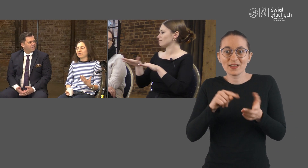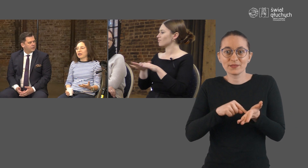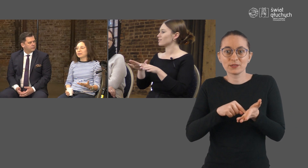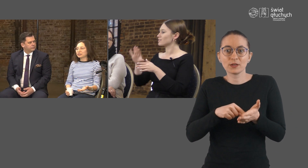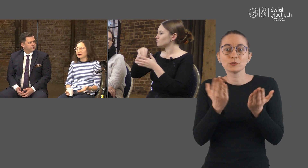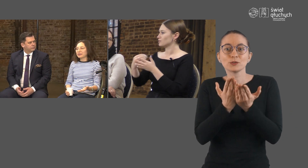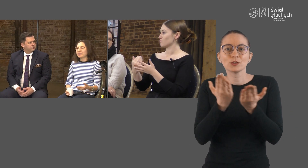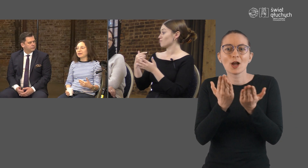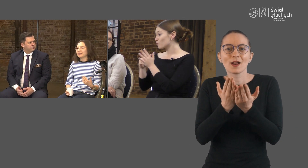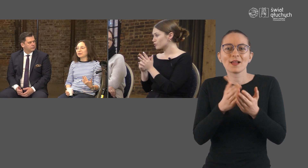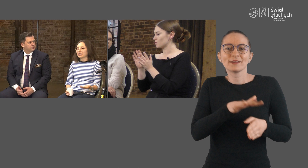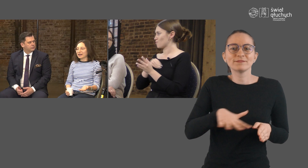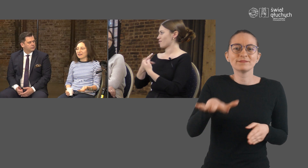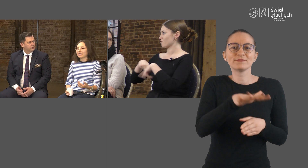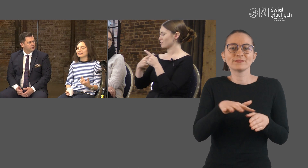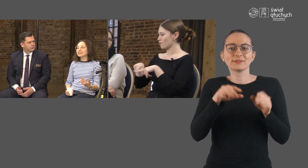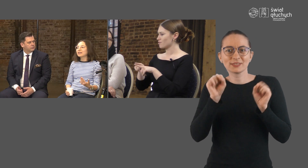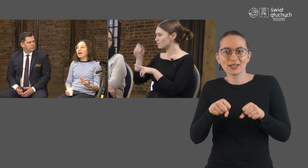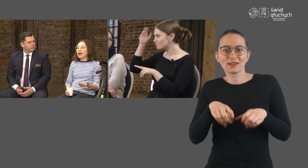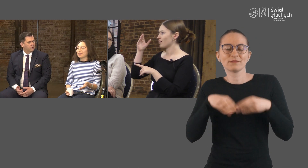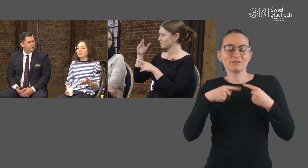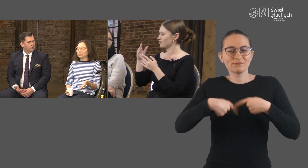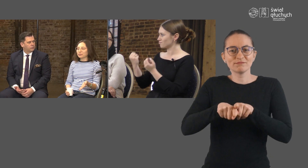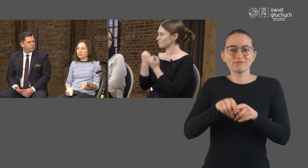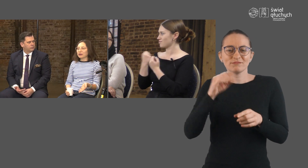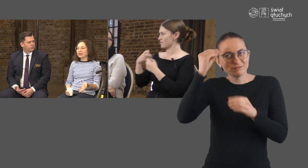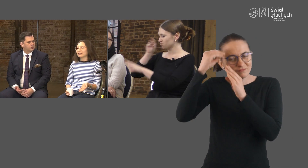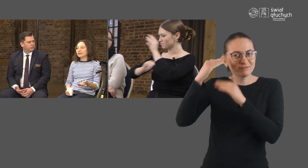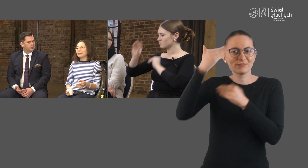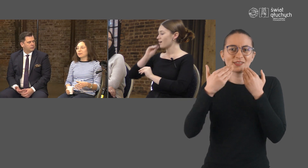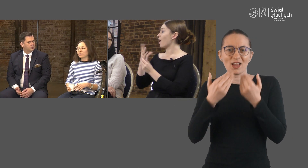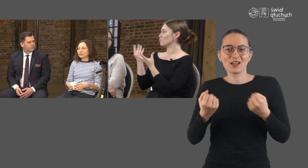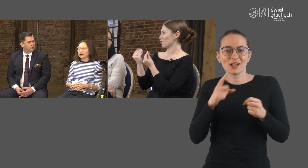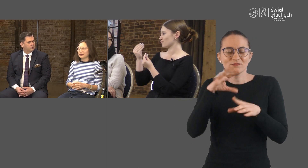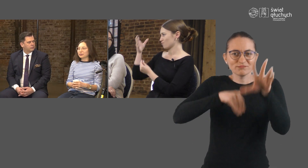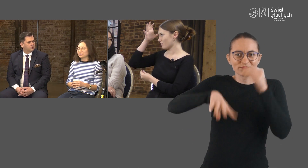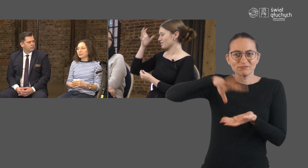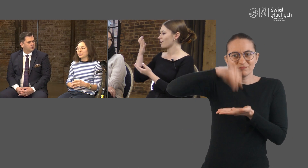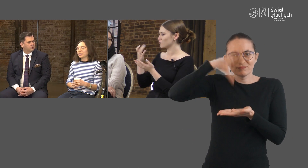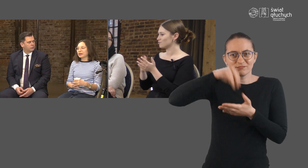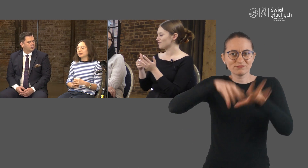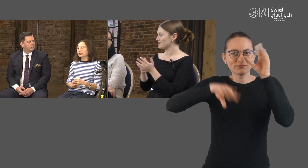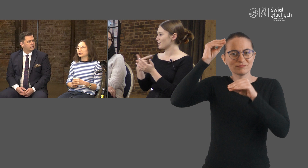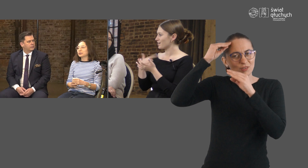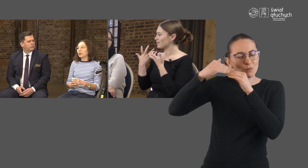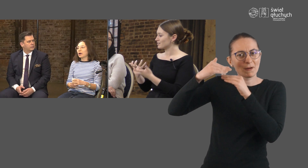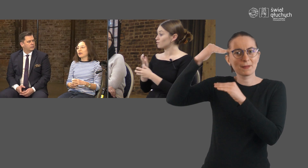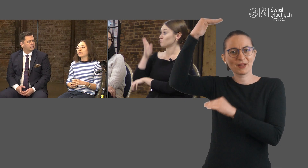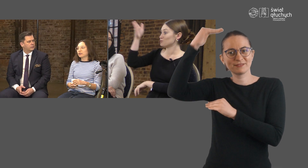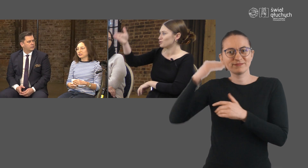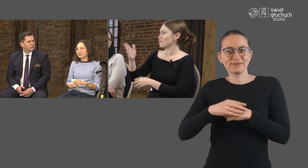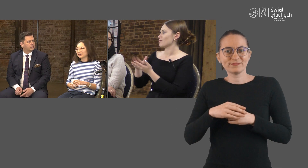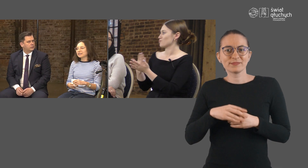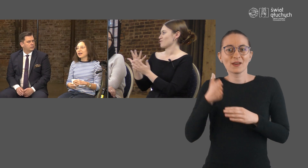realizować swoje potrzeby, posiadania wiedzy, a po co mi była ta wiedza? Właśnie po to, żebym w przyszłości mogła